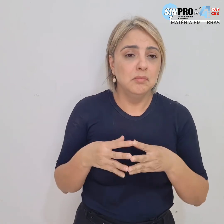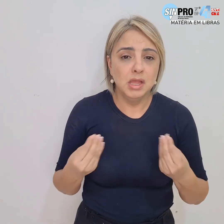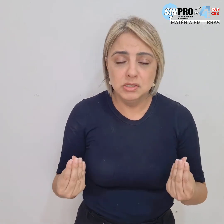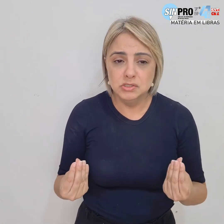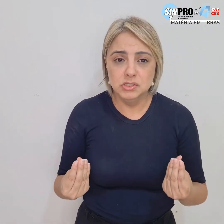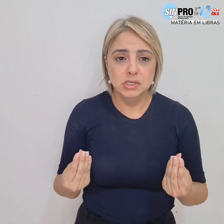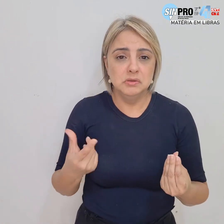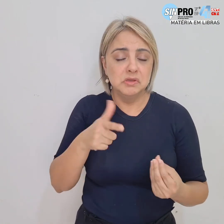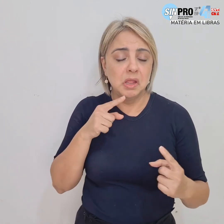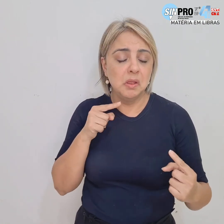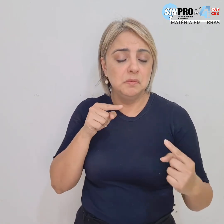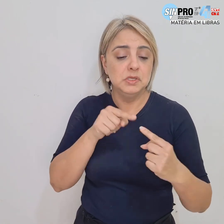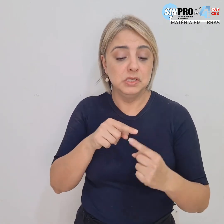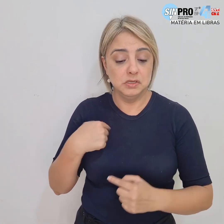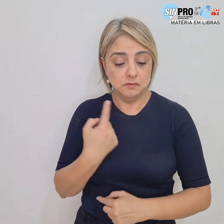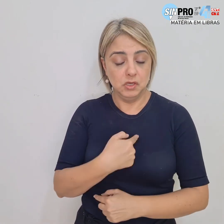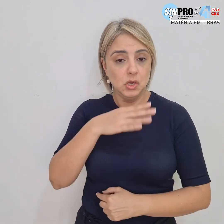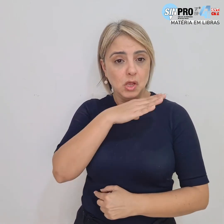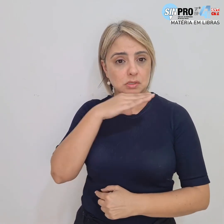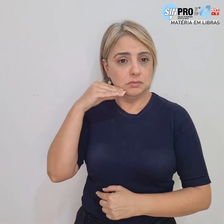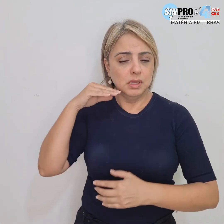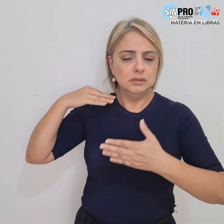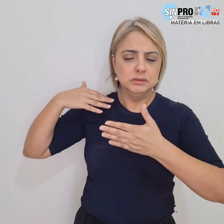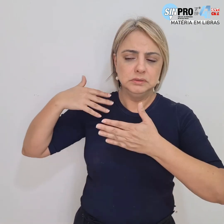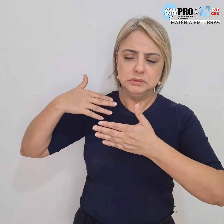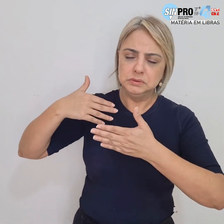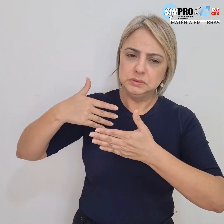e nós, adultos com trajetória já consolidada,